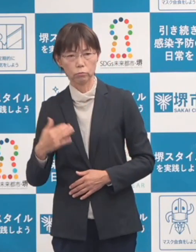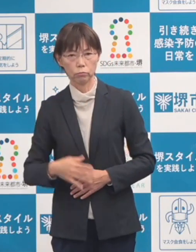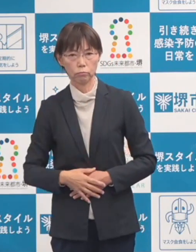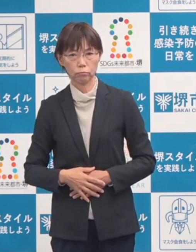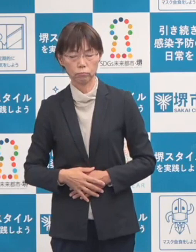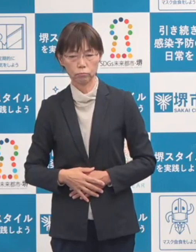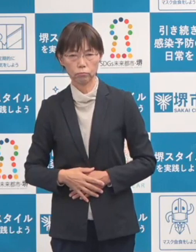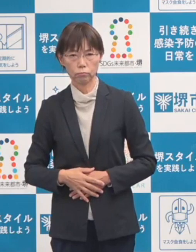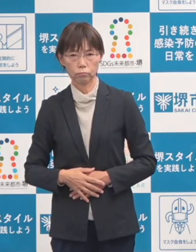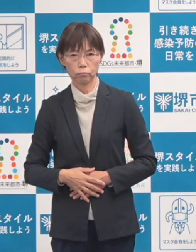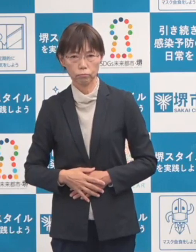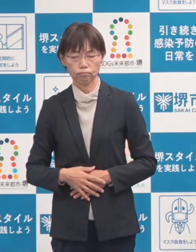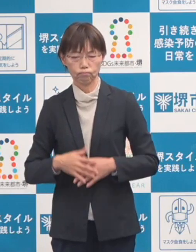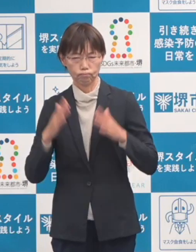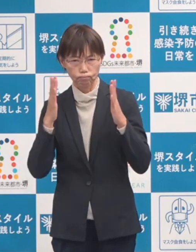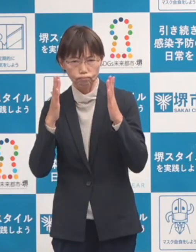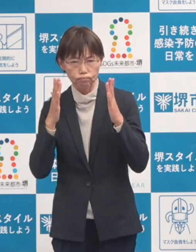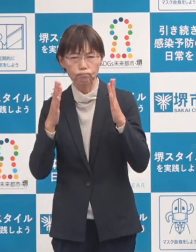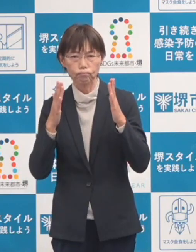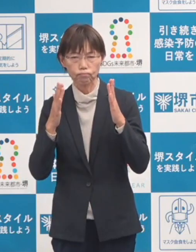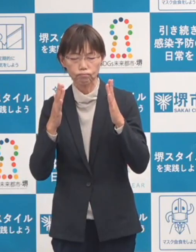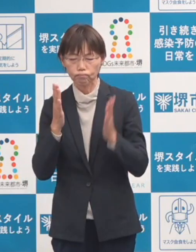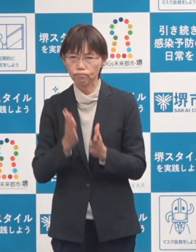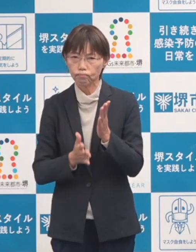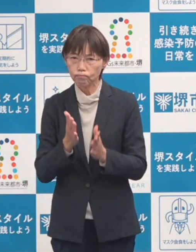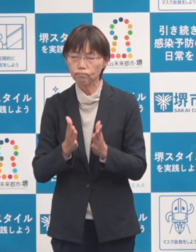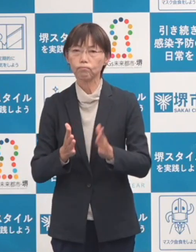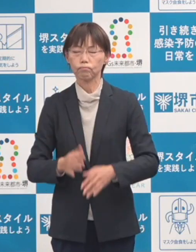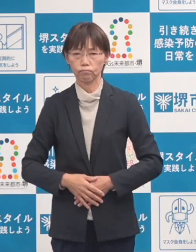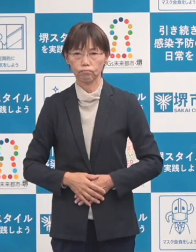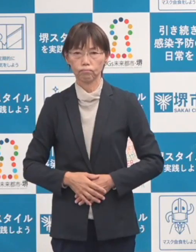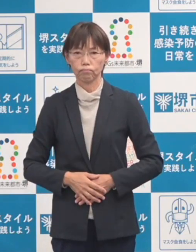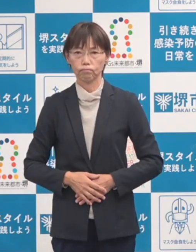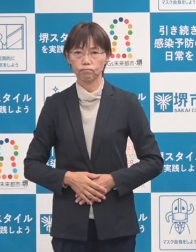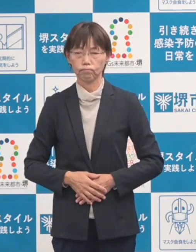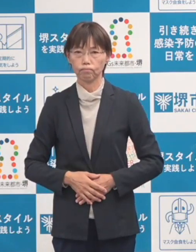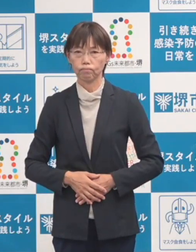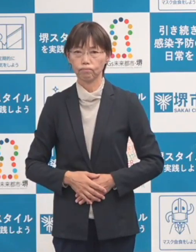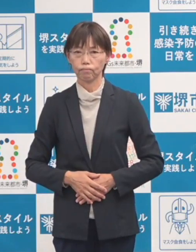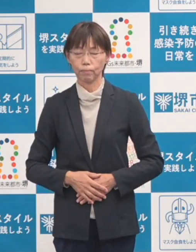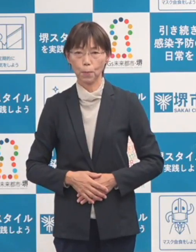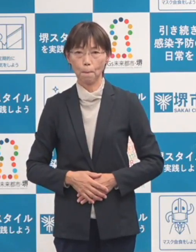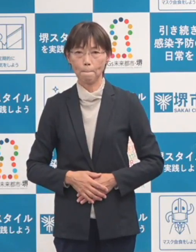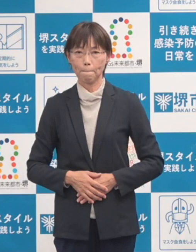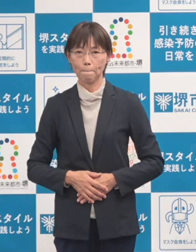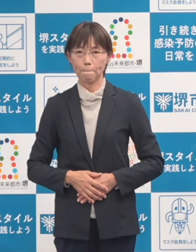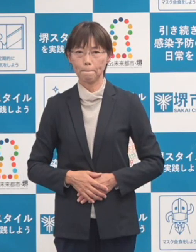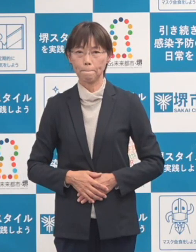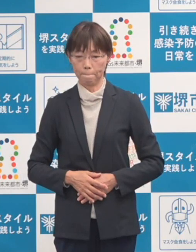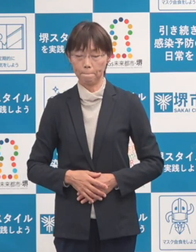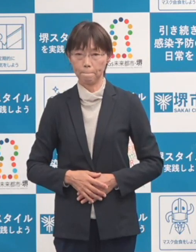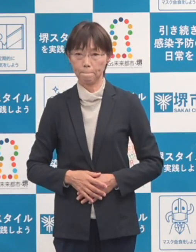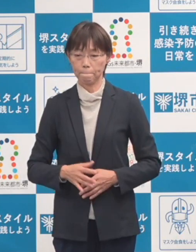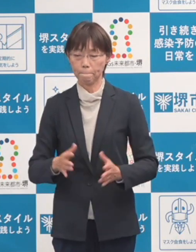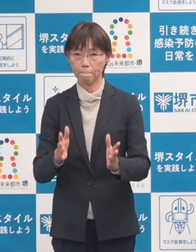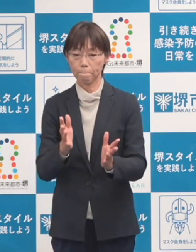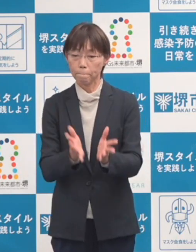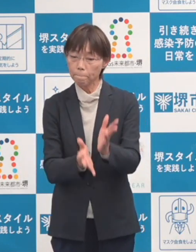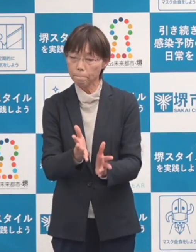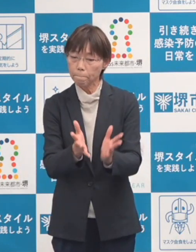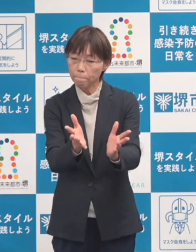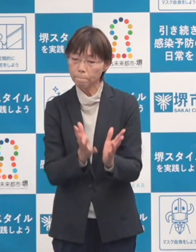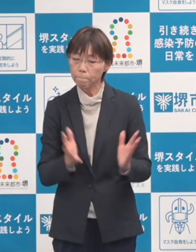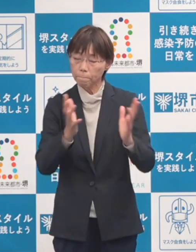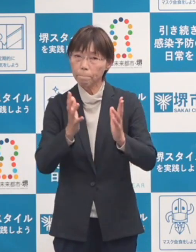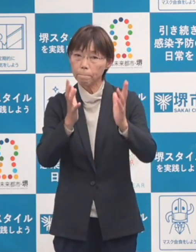だという認識で生活をしていらっしゃることはあまりないのかなと。ただ採れた野菜をご自身で消費され